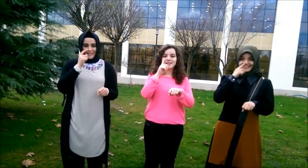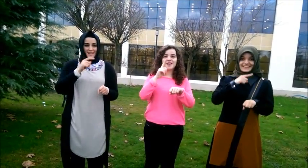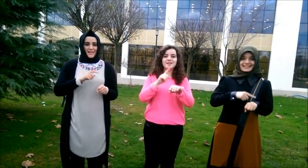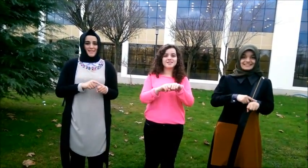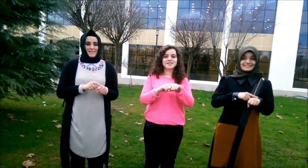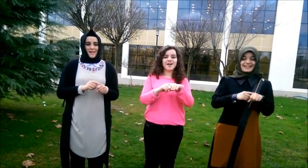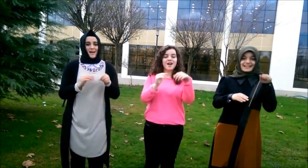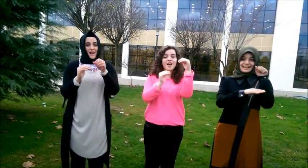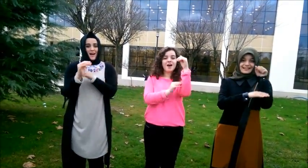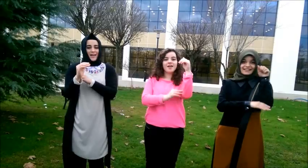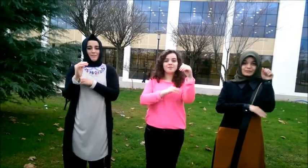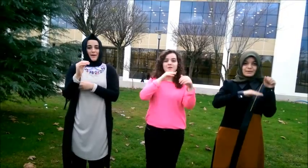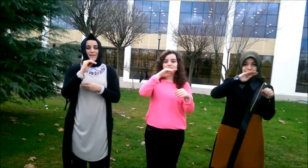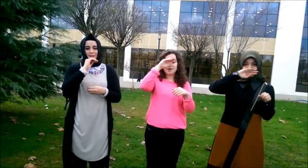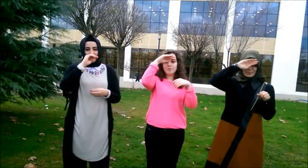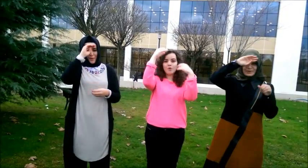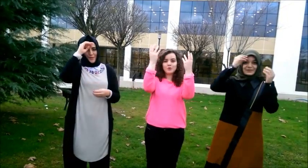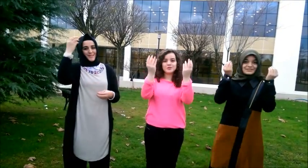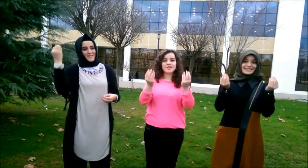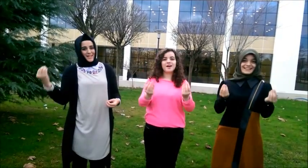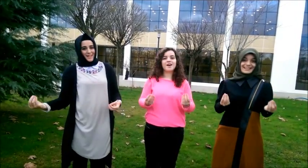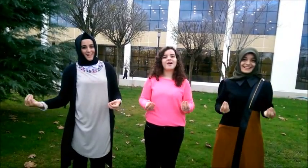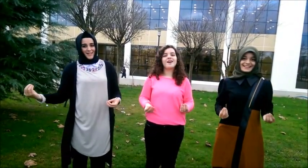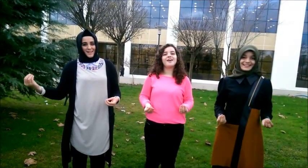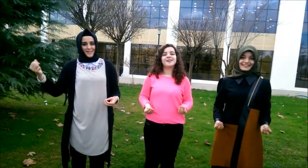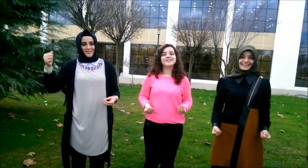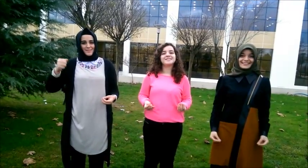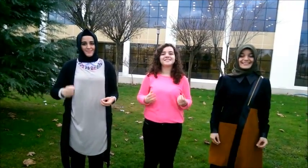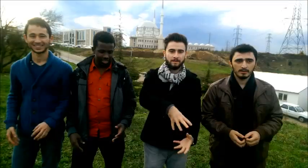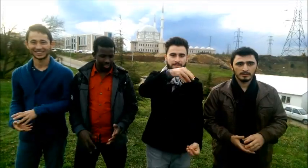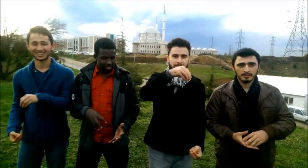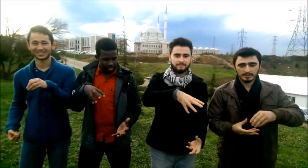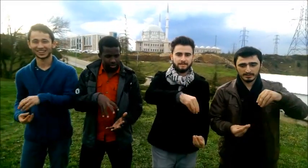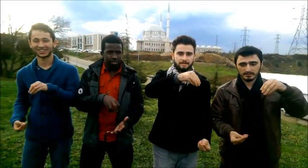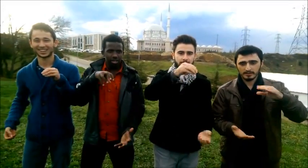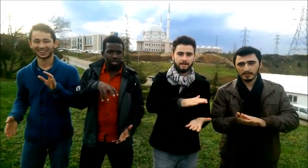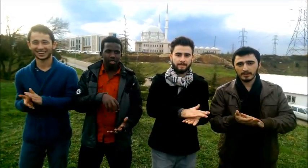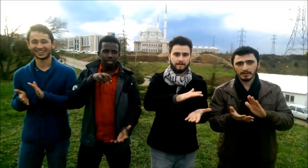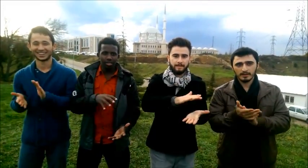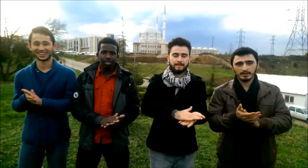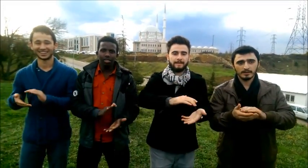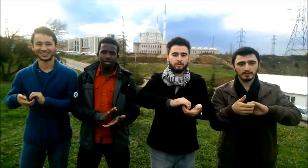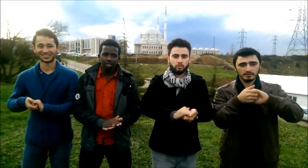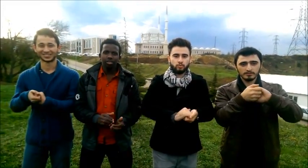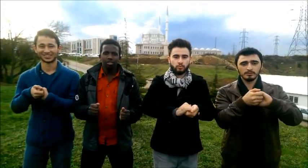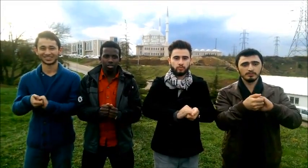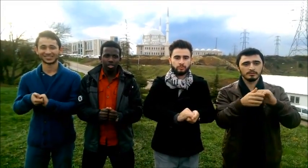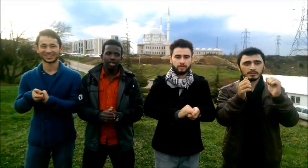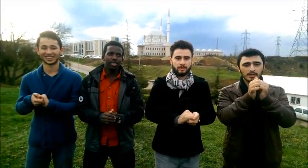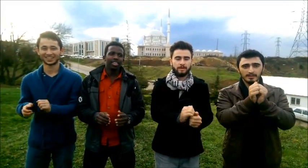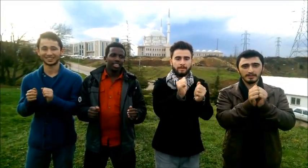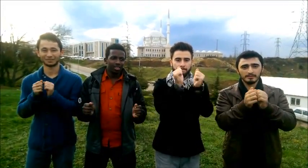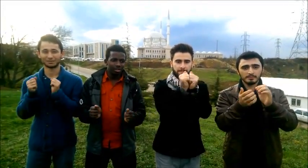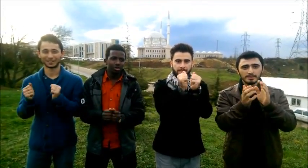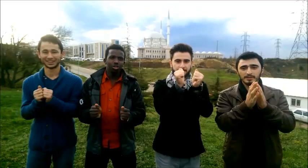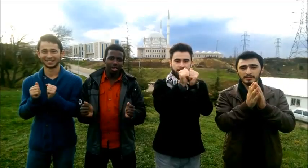inansa, hayat bayram olsa, insanlar el ele tutuşsa, birlik